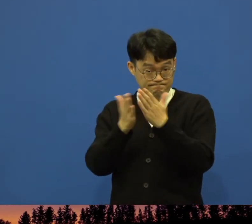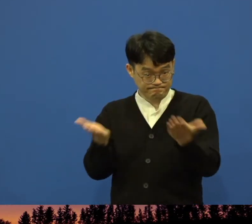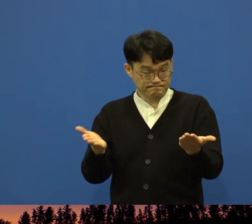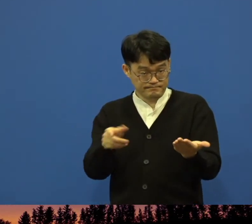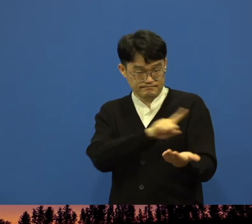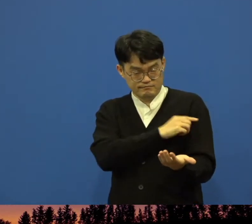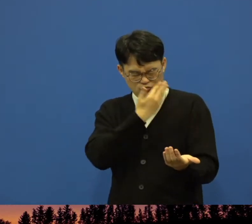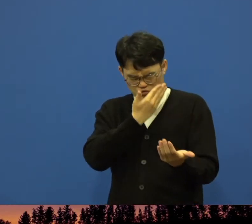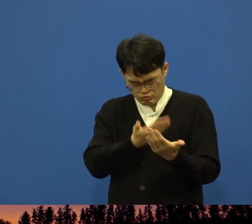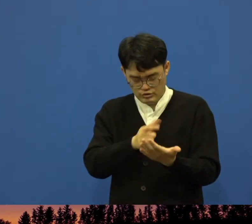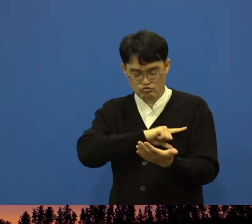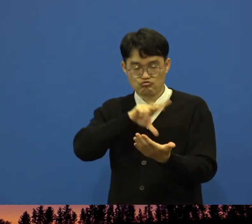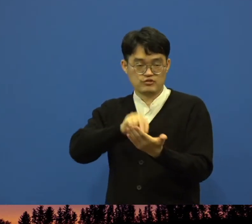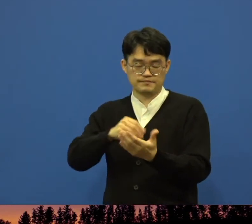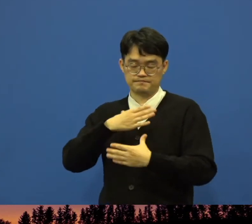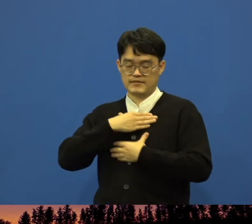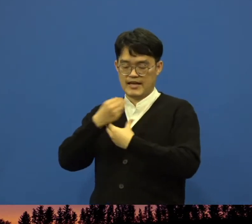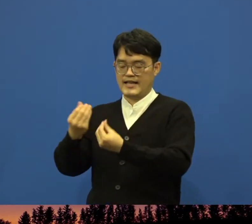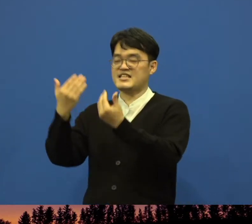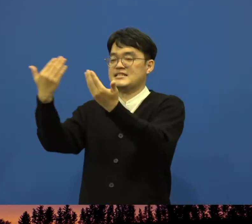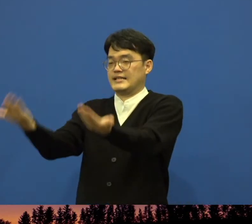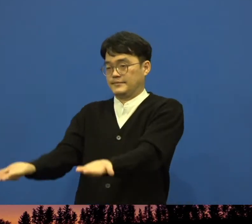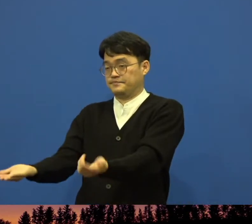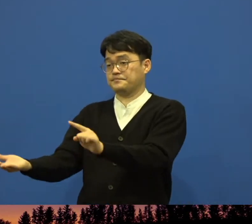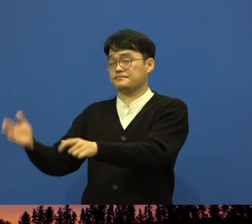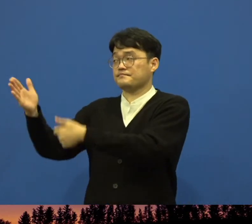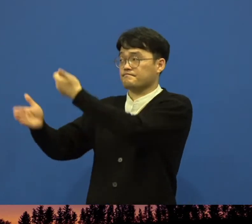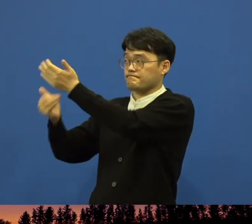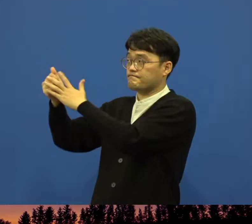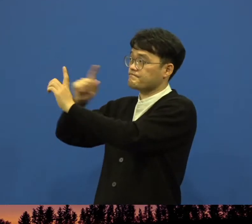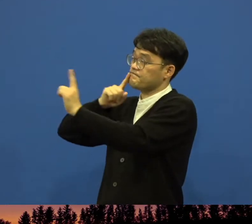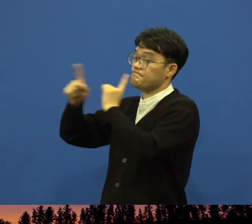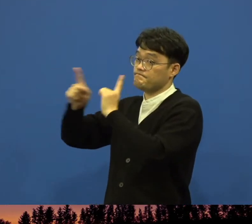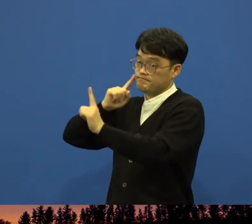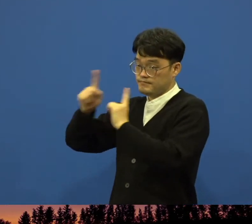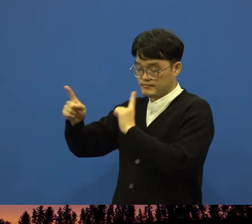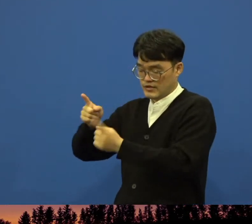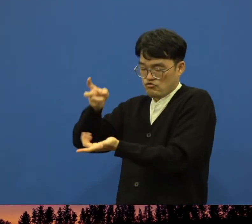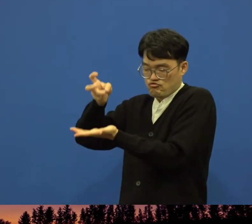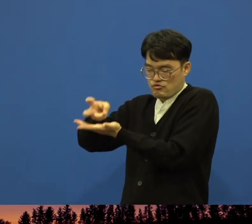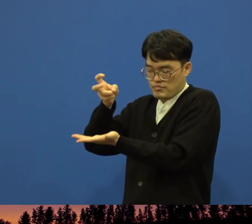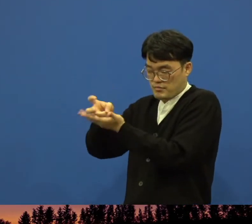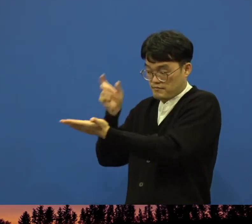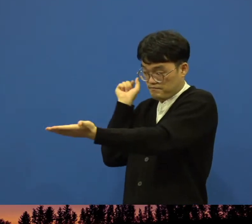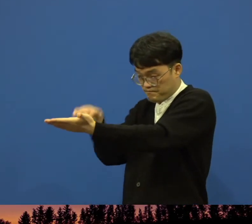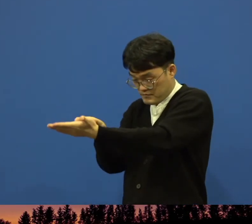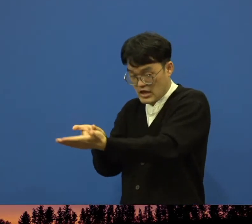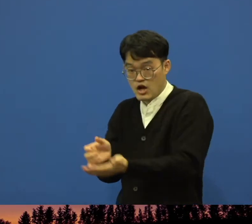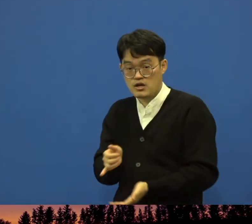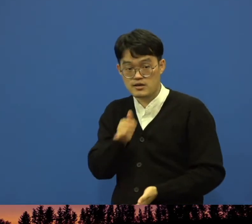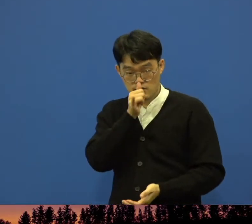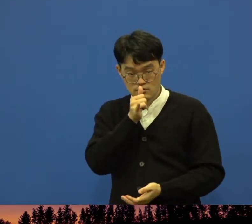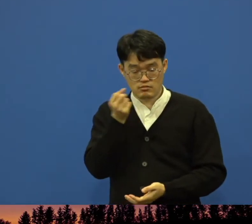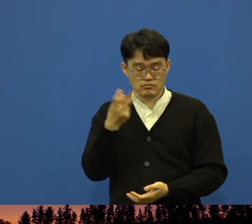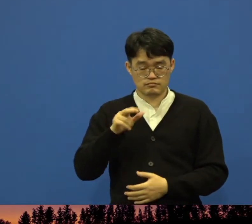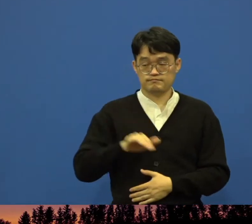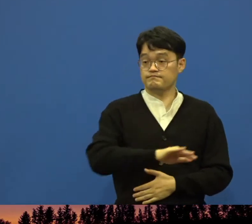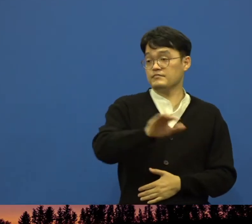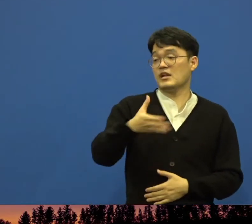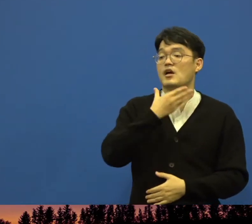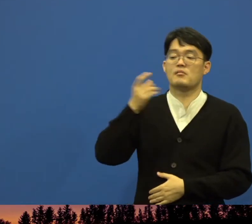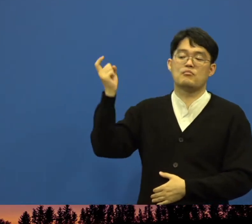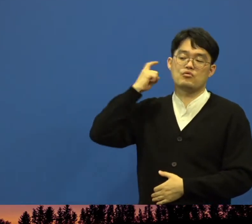중에 하나예요. 안식은 하나님의 말씀에 율법에 있을 뿐만 아니고 그것은 우리의